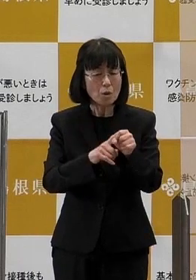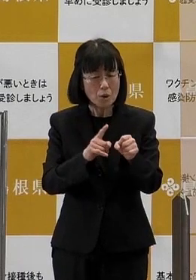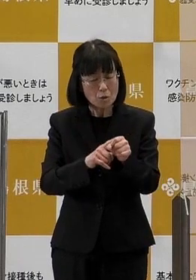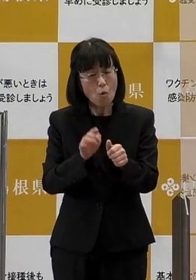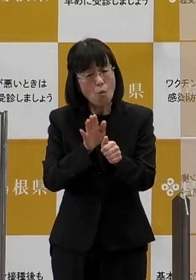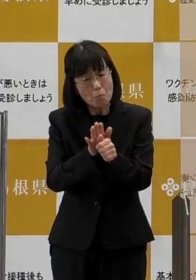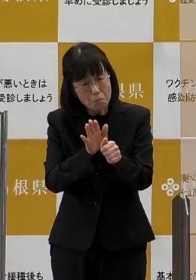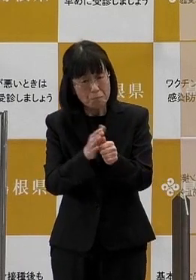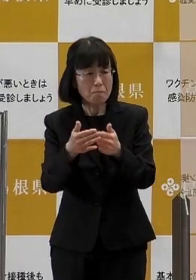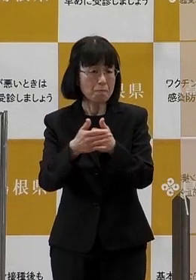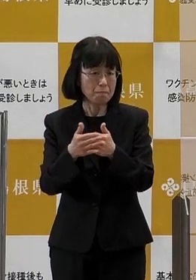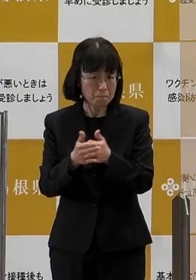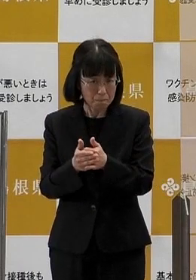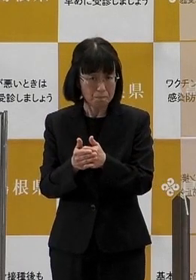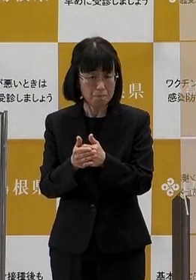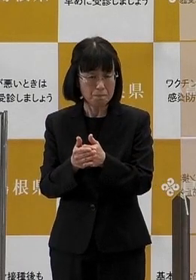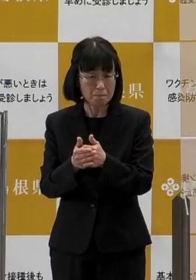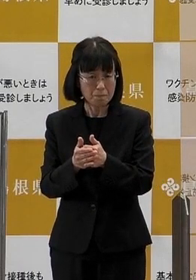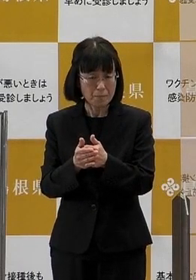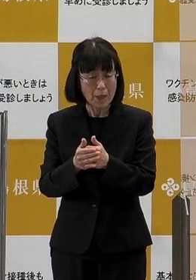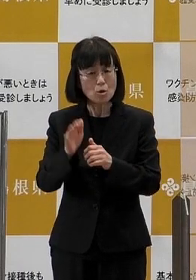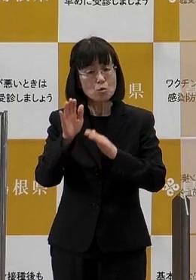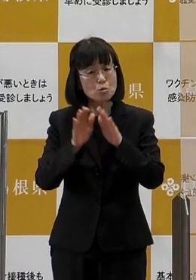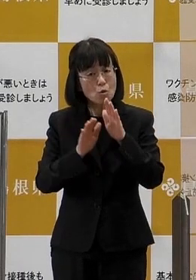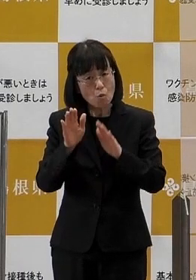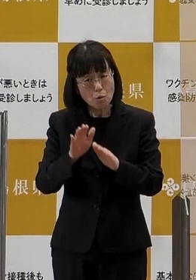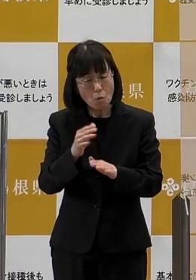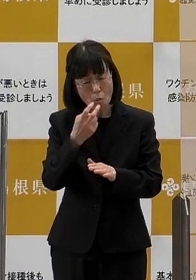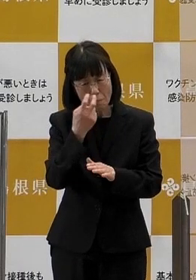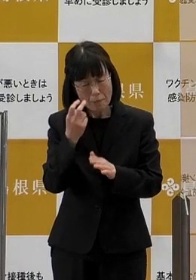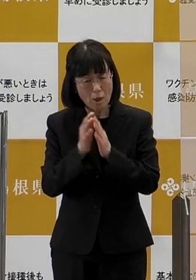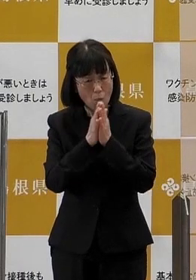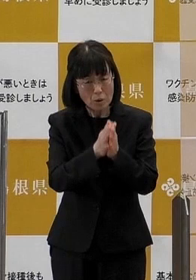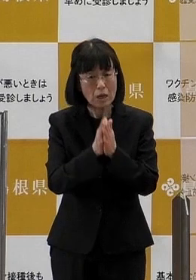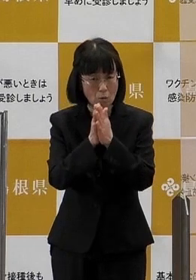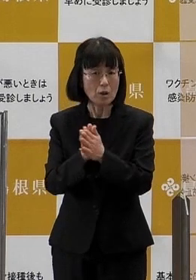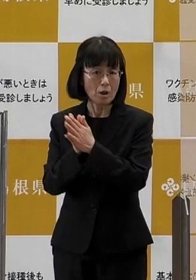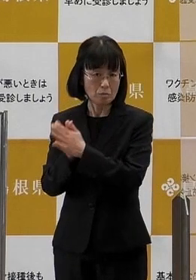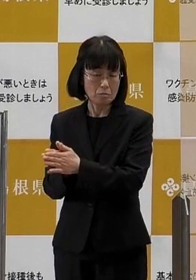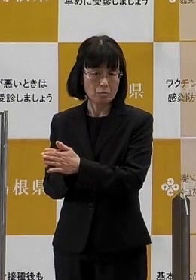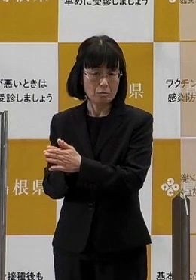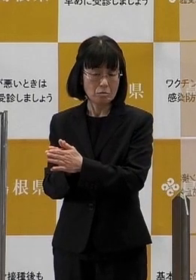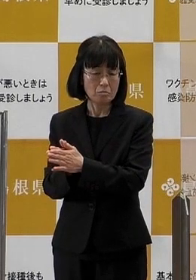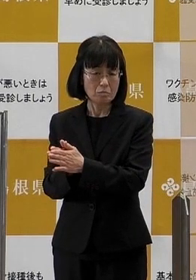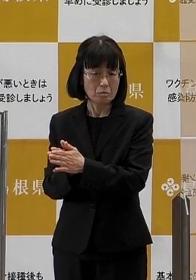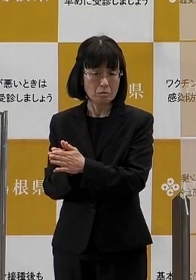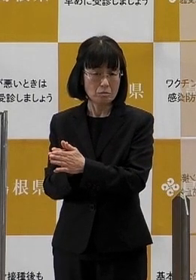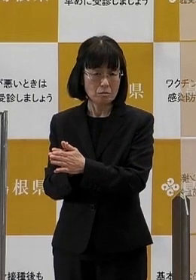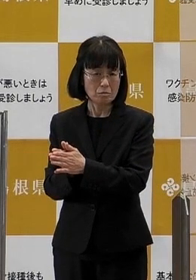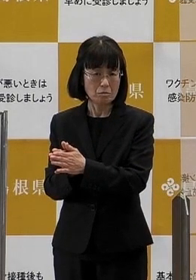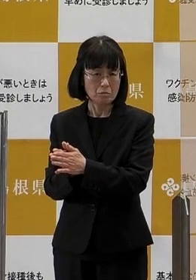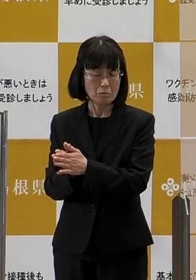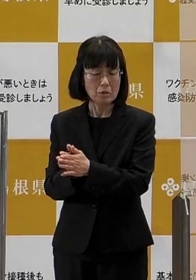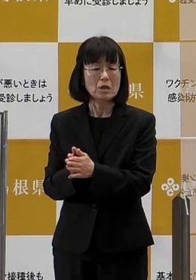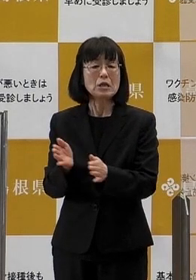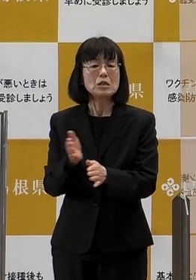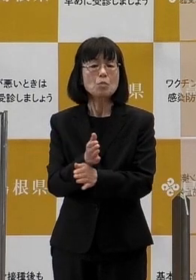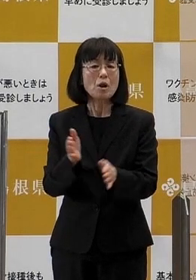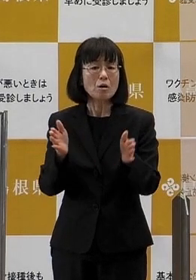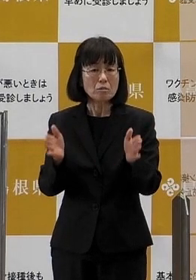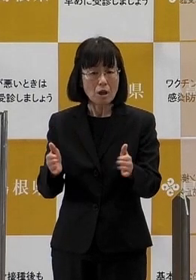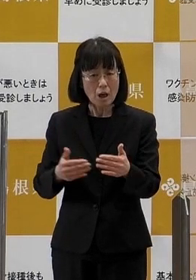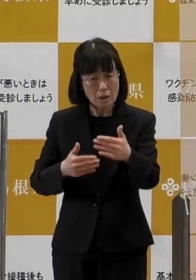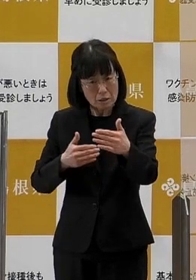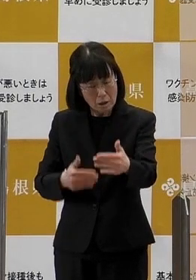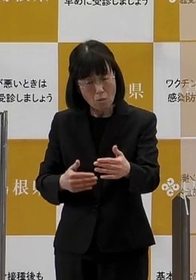っていうところを探して、お願いをしていくっていうやり方を当面続けないと、な